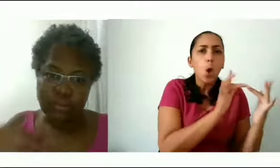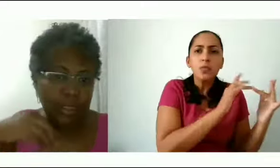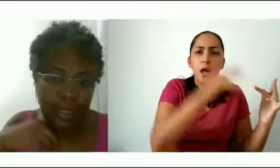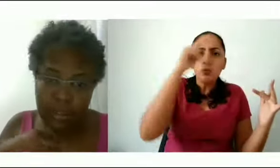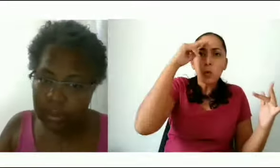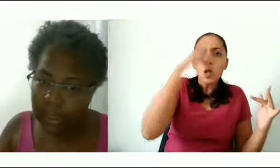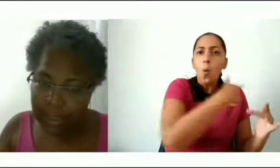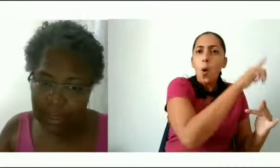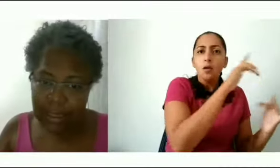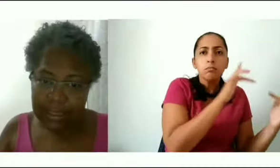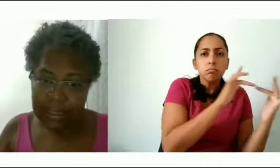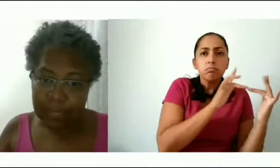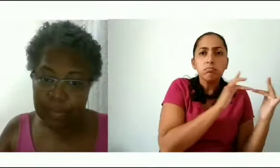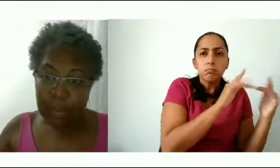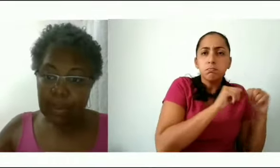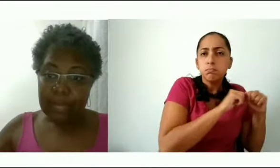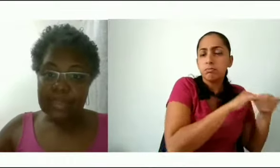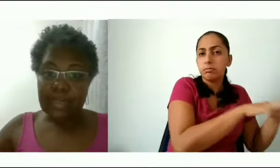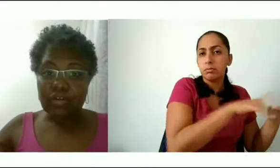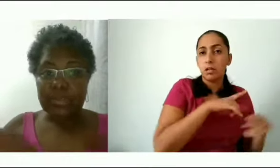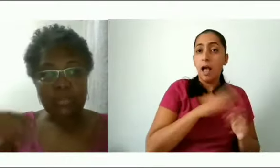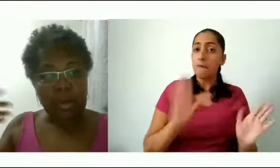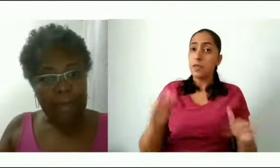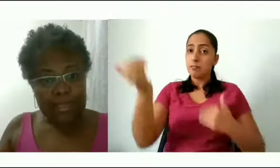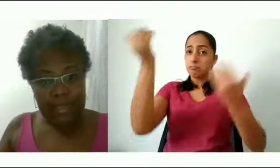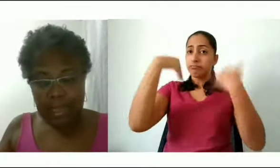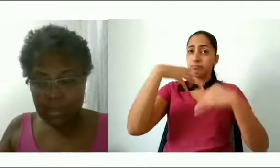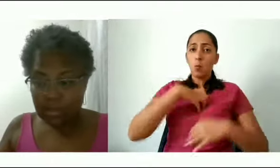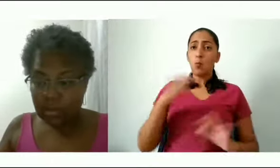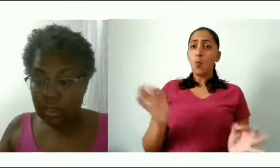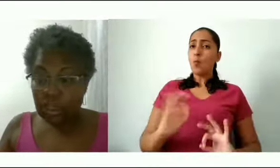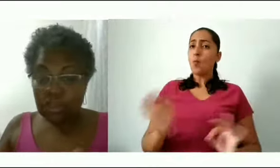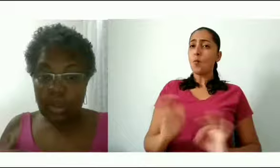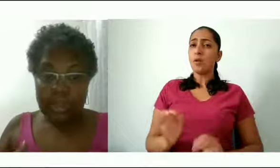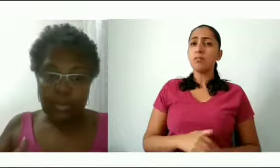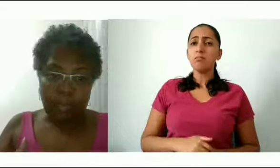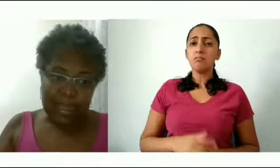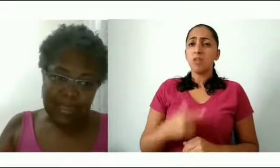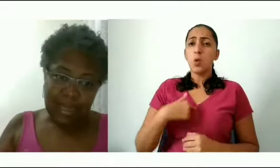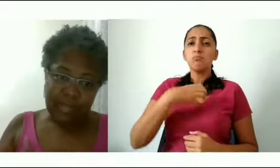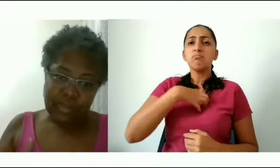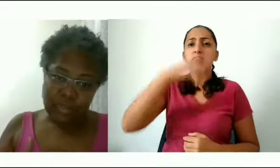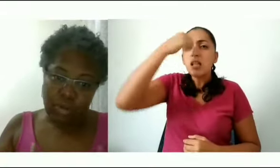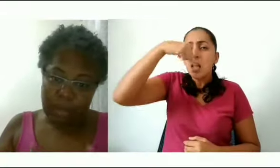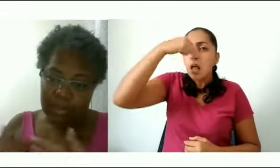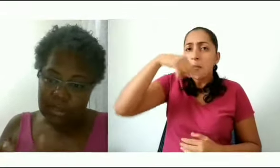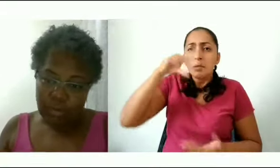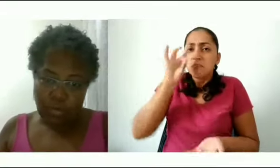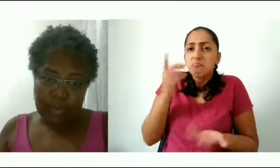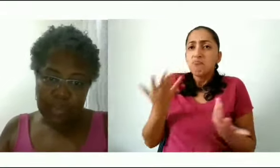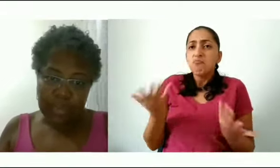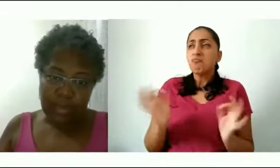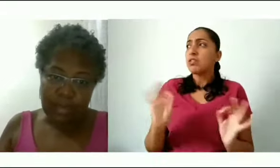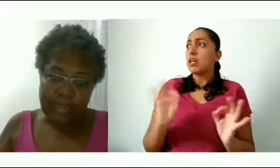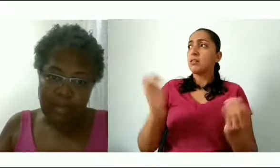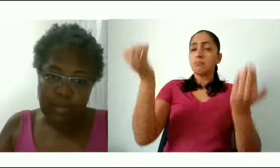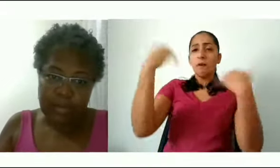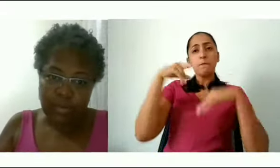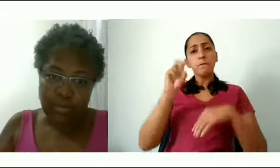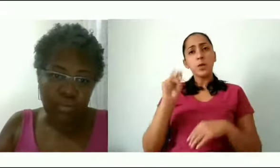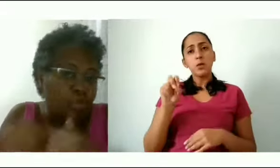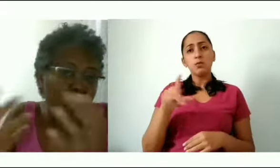ele podia até não ter a gripe, mas ele começou a passar isso. Só que ele não passava só para o seu companheiro, ele